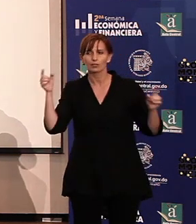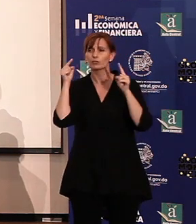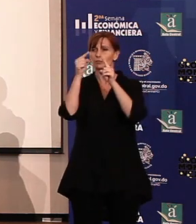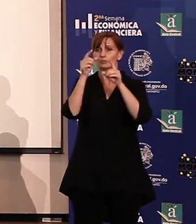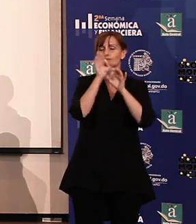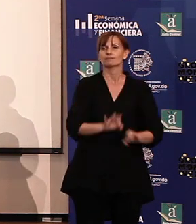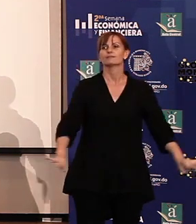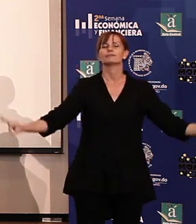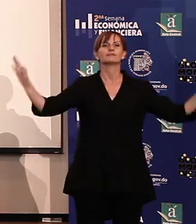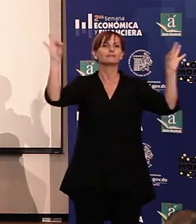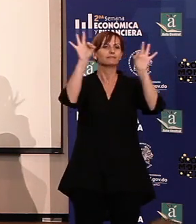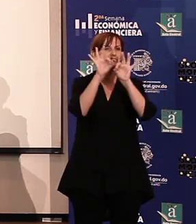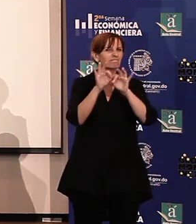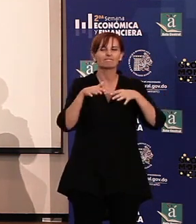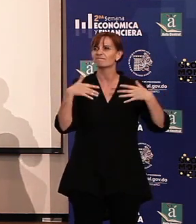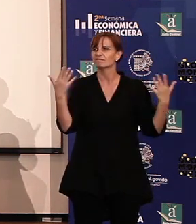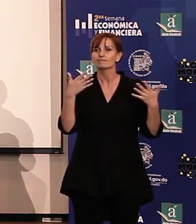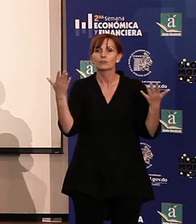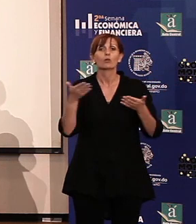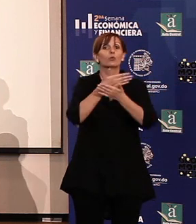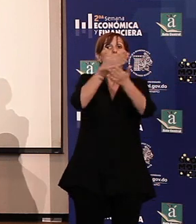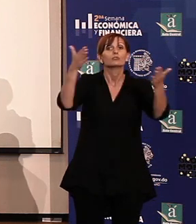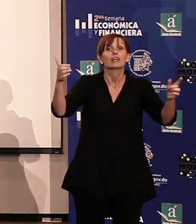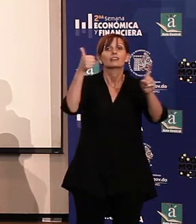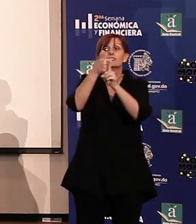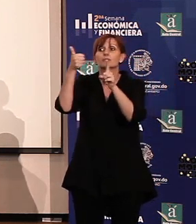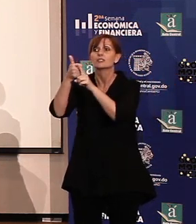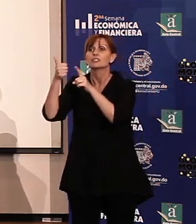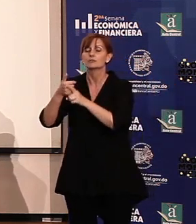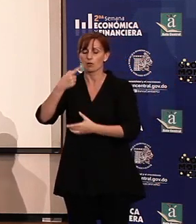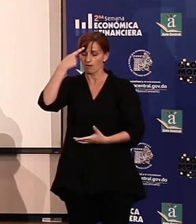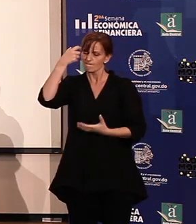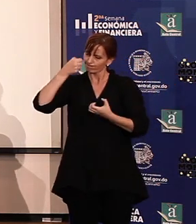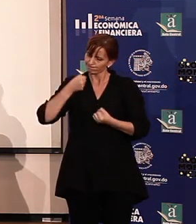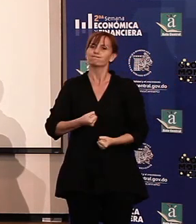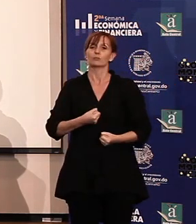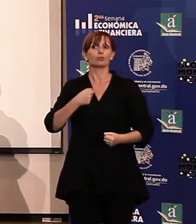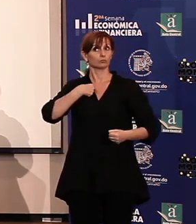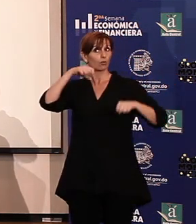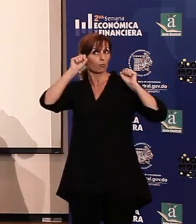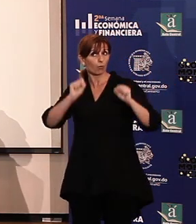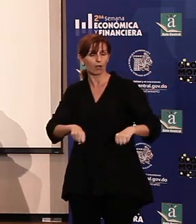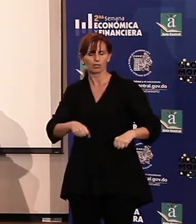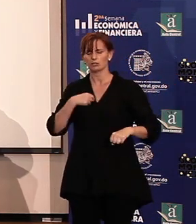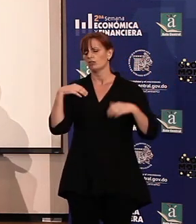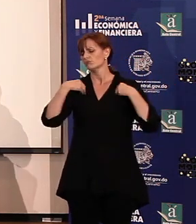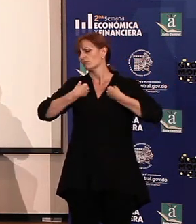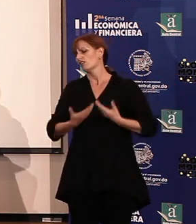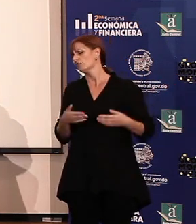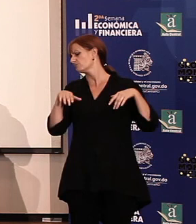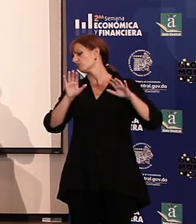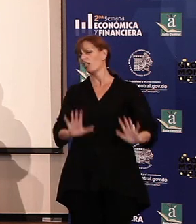importante también es creer en ustedes como todo en la vida y en no darse por vencido